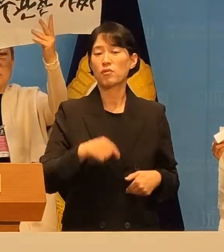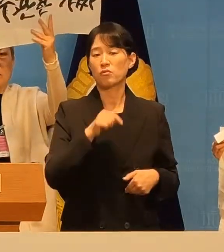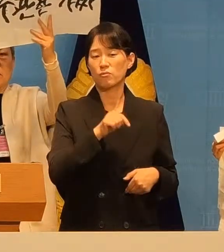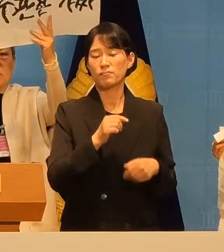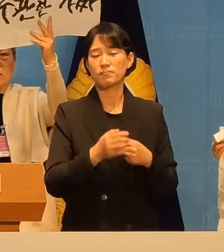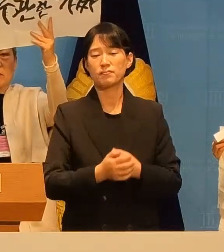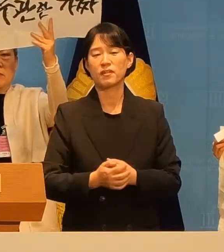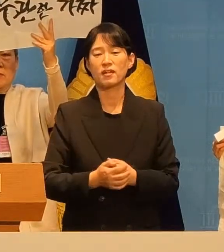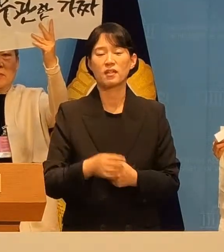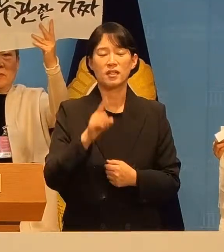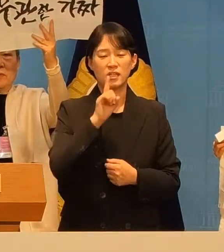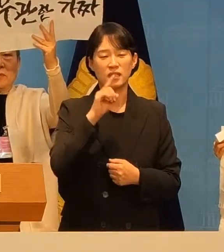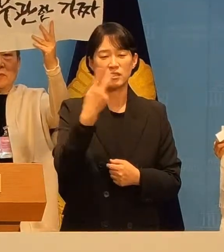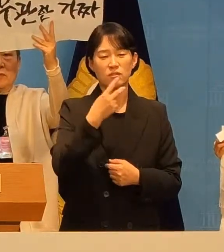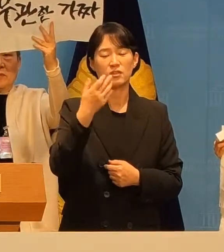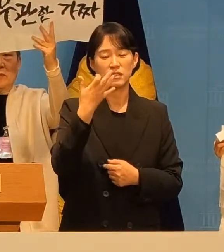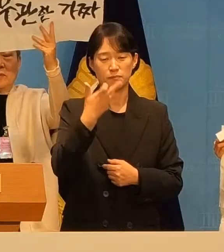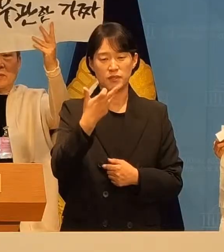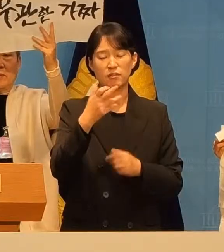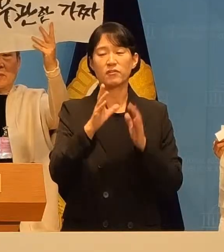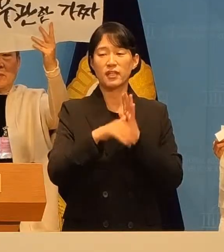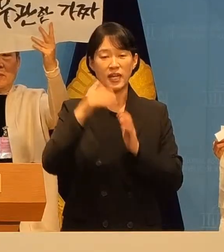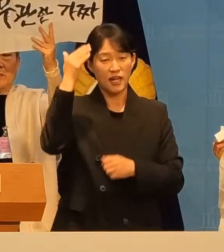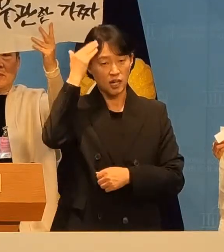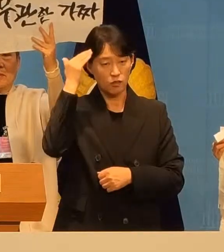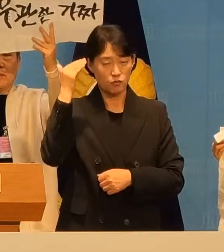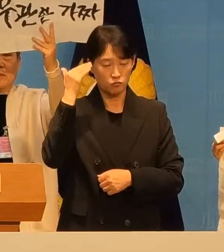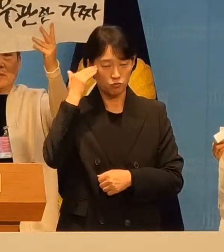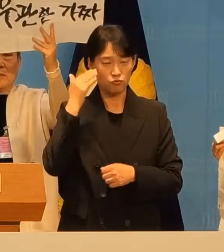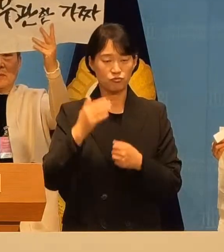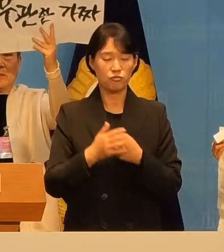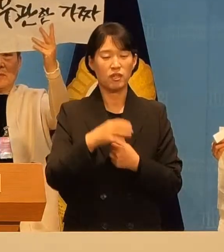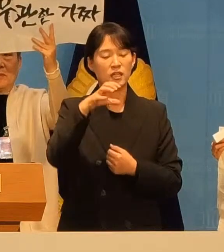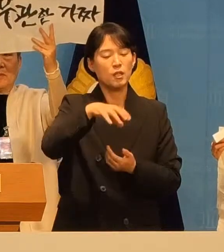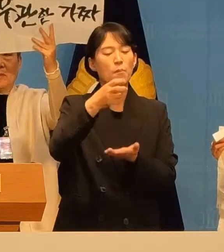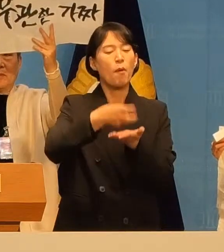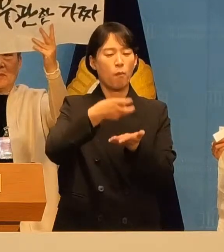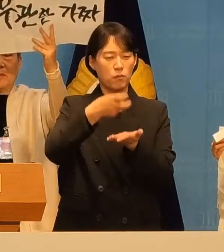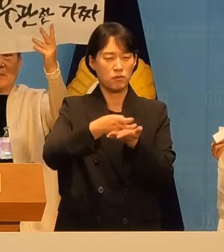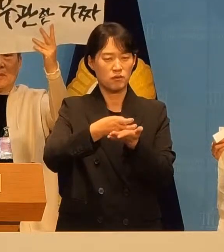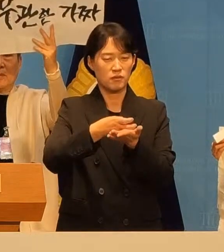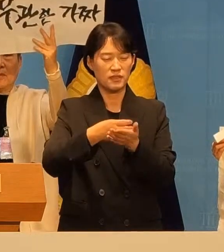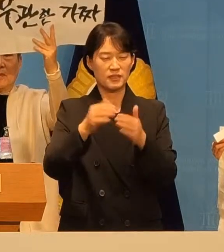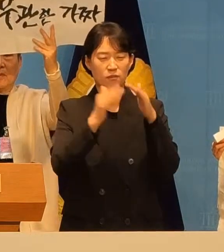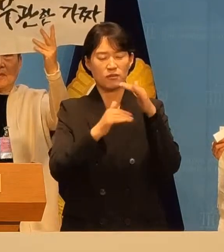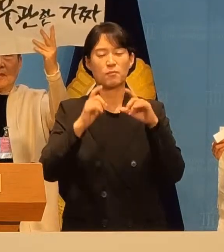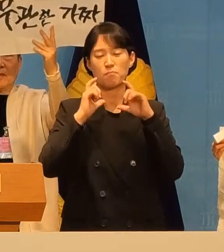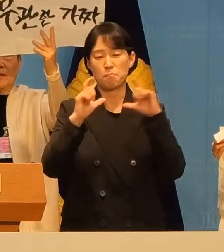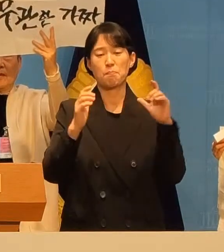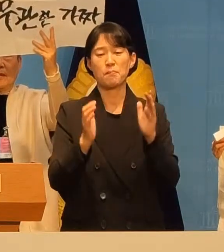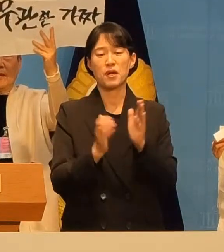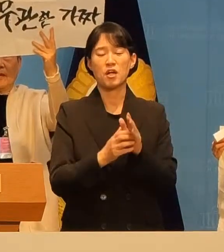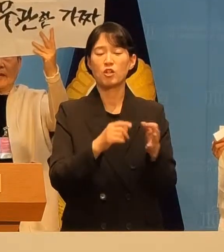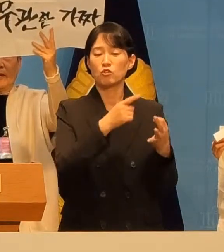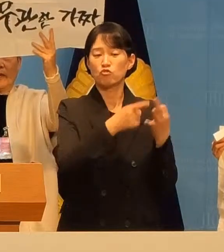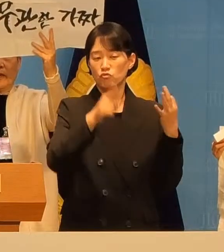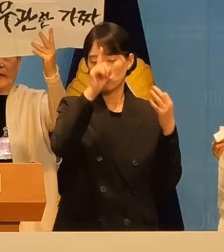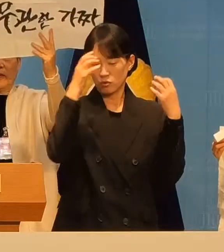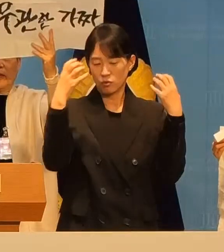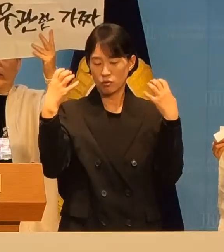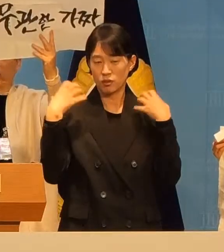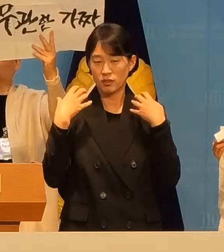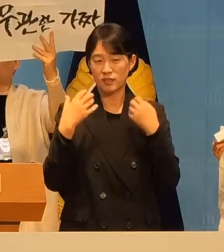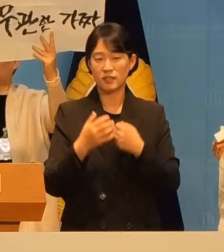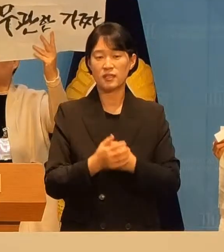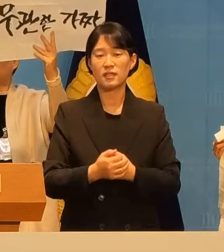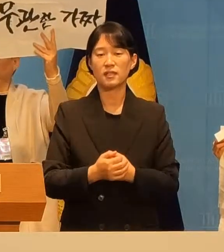공동합의서는 2018년 대한민국 전자관부를 통해서 법령으로 정식 공포되었다. 윤석열 정권이